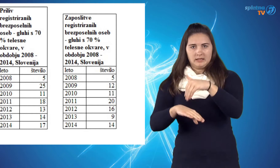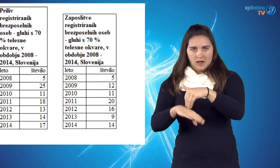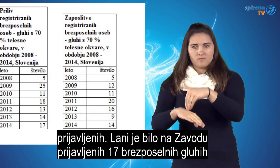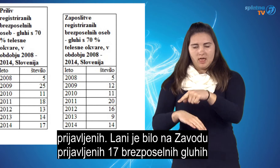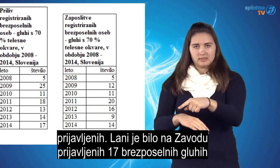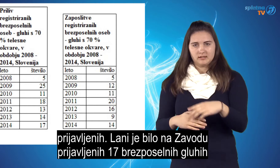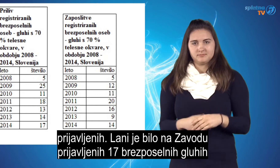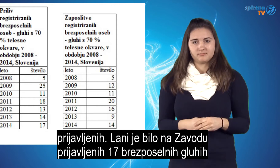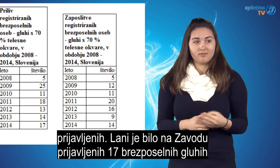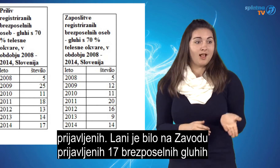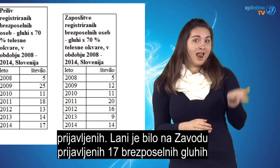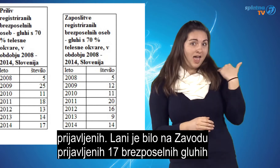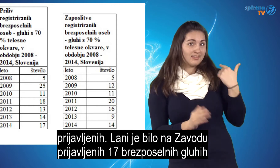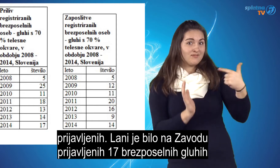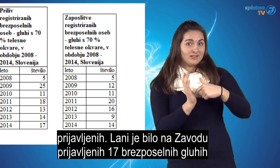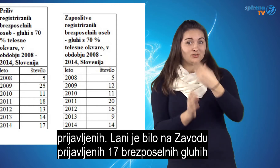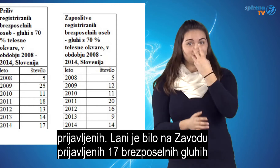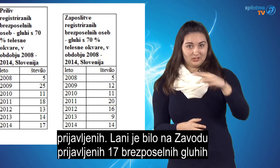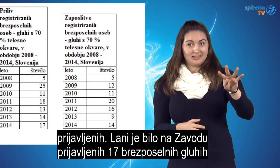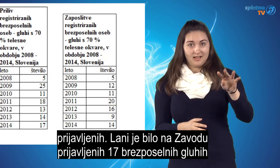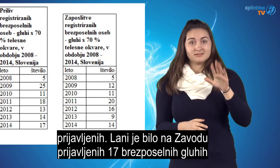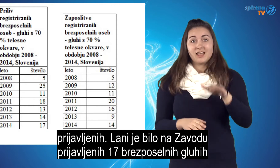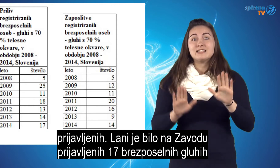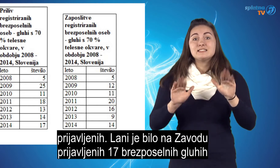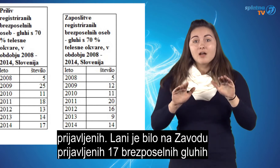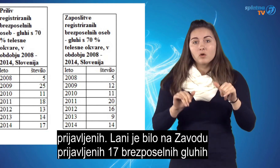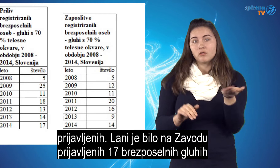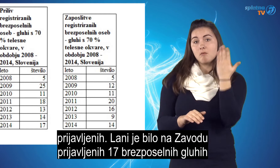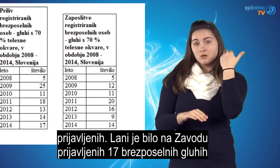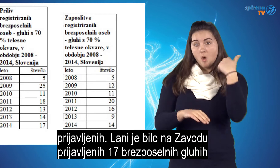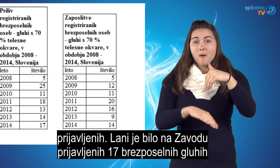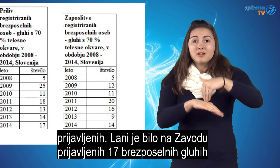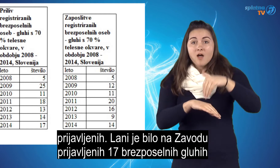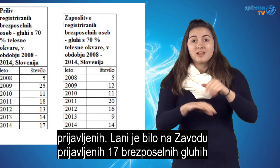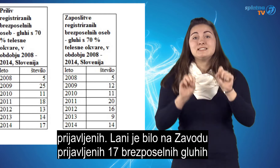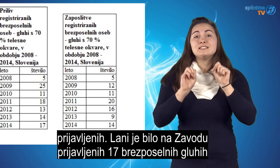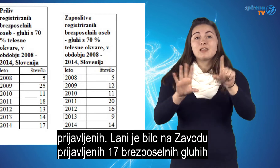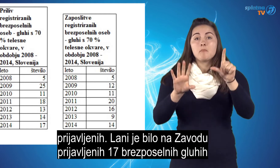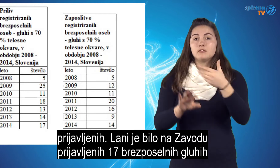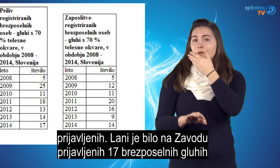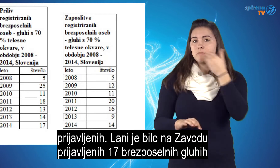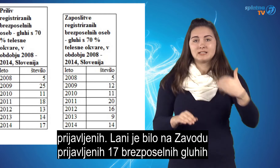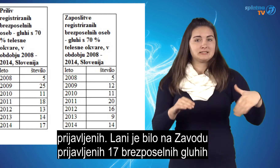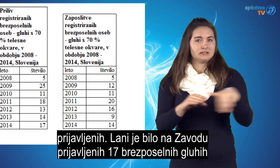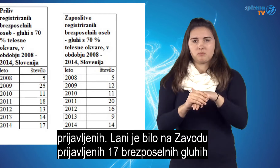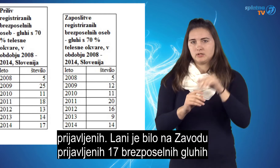bilo prijavljenih. Lani je bilo na zavodu prijavljenih 17 brezposelnih gluhih oseb, zaposlilo se jih